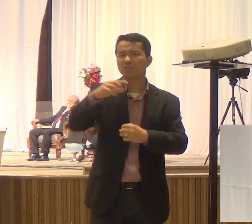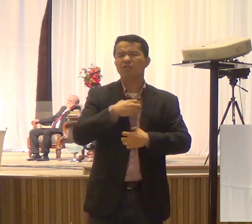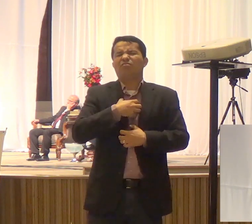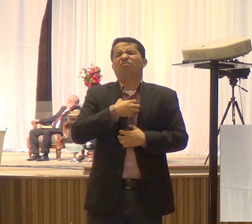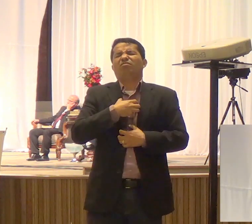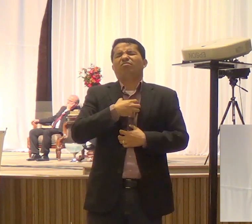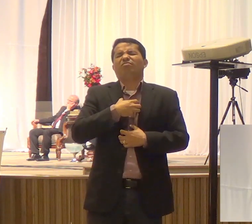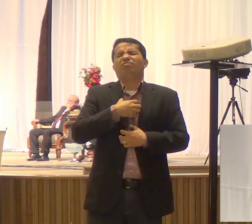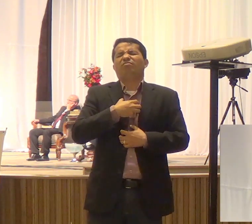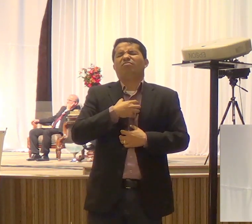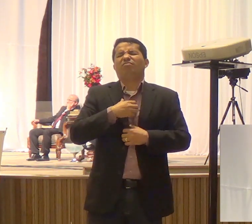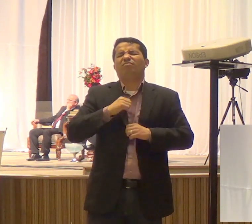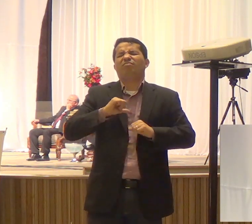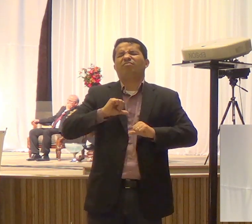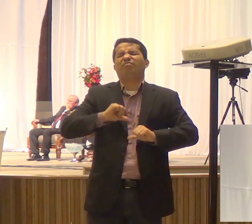queimado.